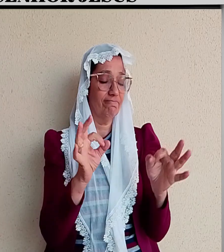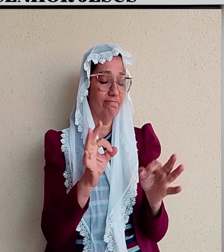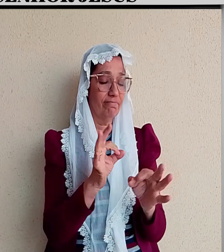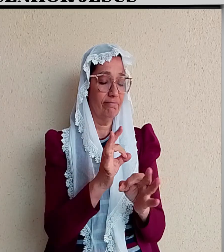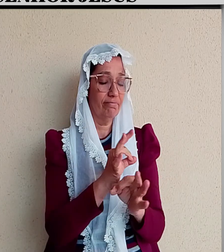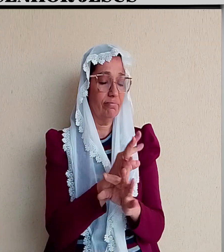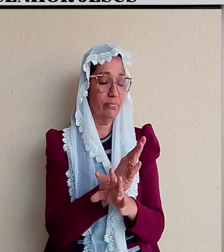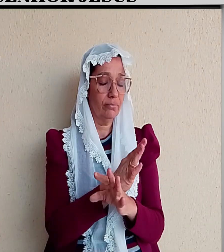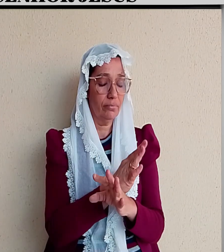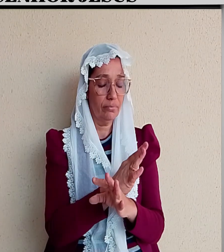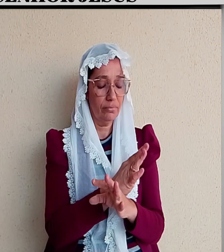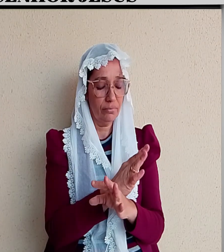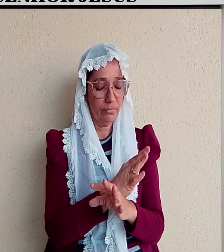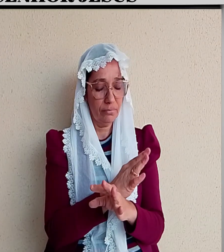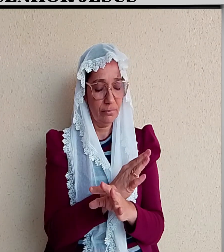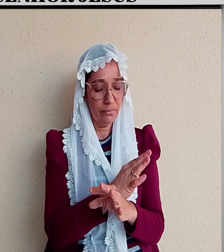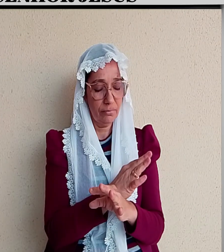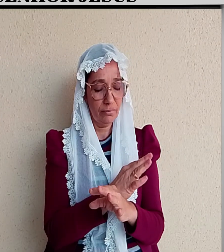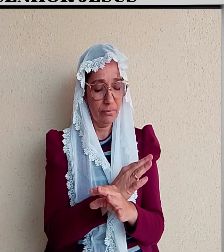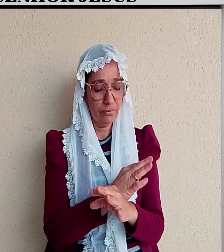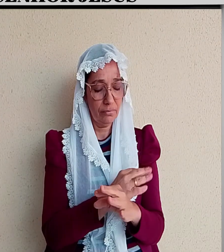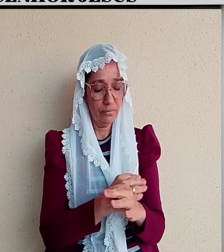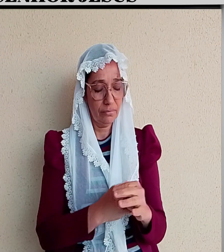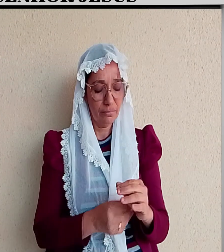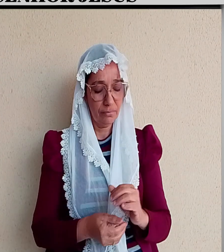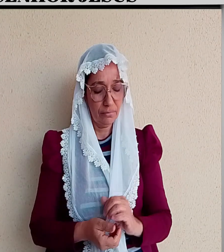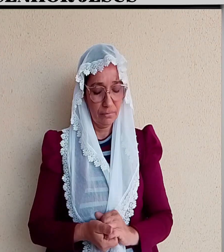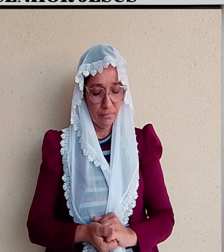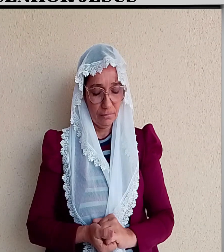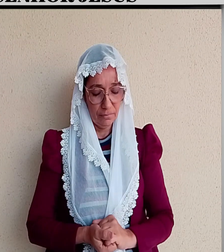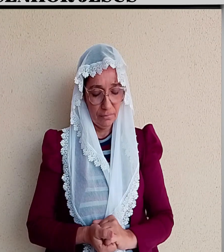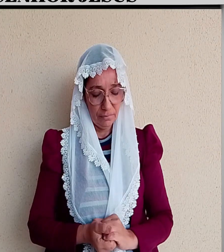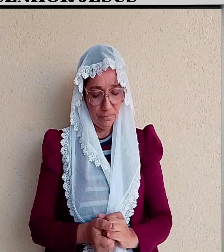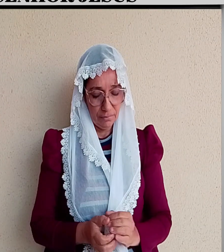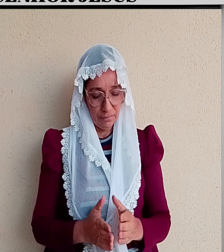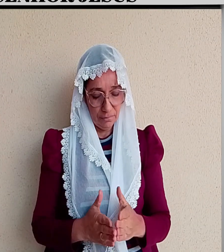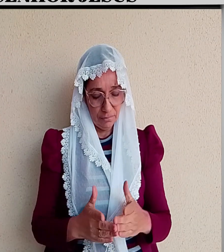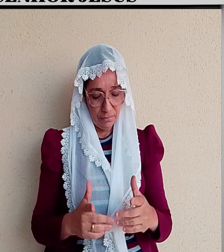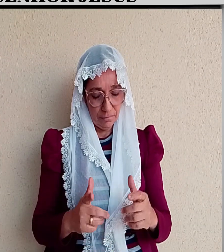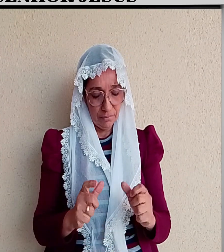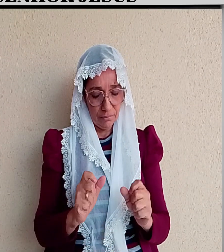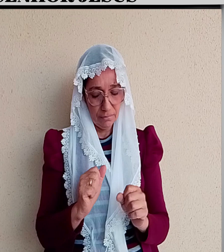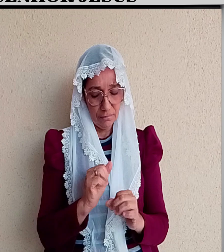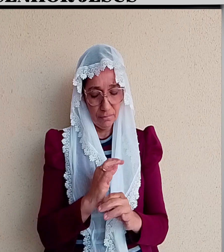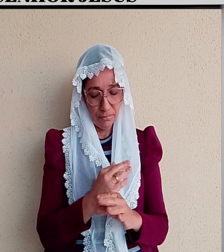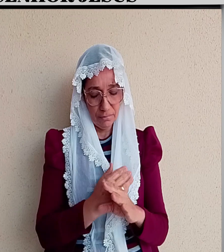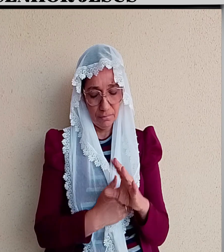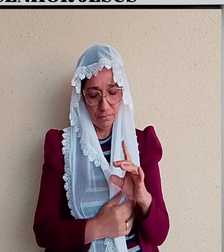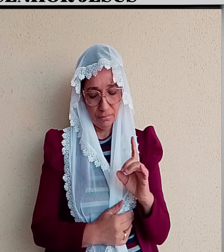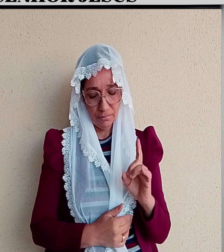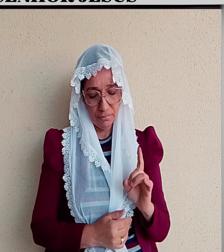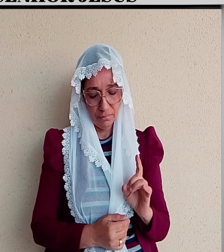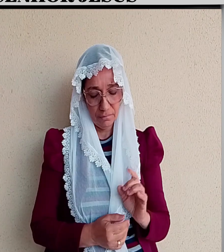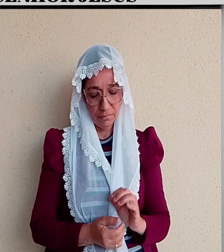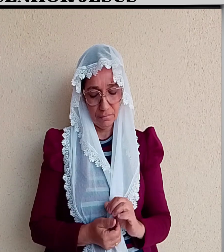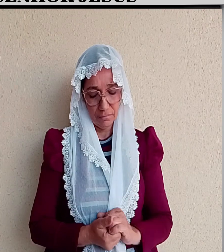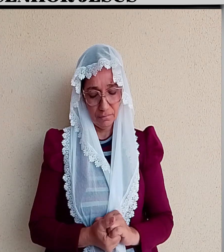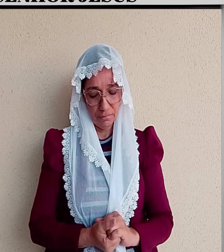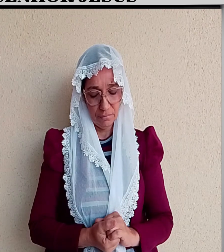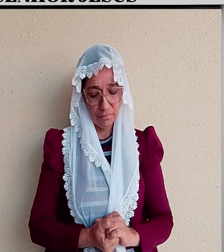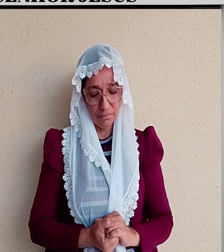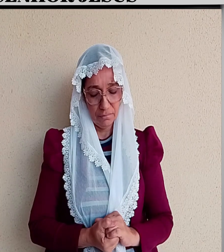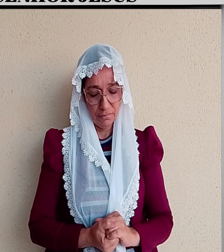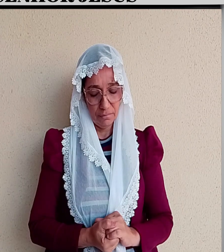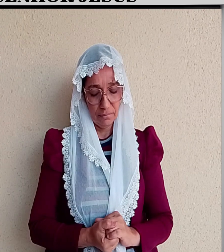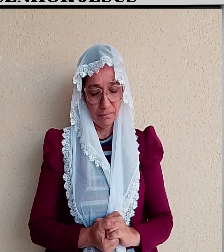Senhor. Aleluia, E tu nos Jesus. prometeste, Pai, que ia Glória, glória, glória, Jesus. Tu prometeste, Pai, que ia